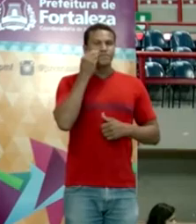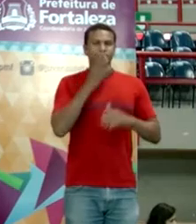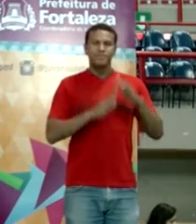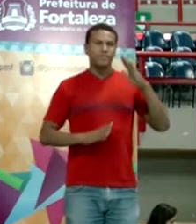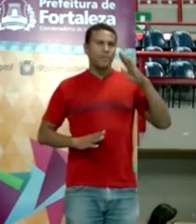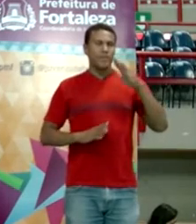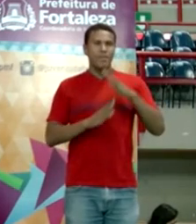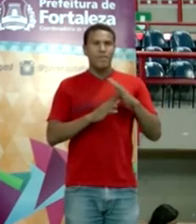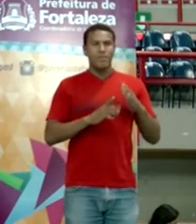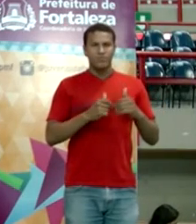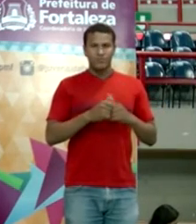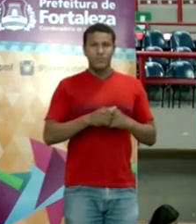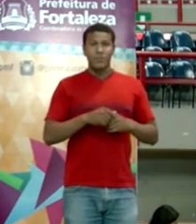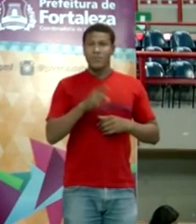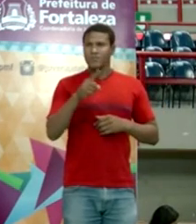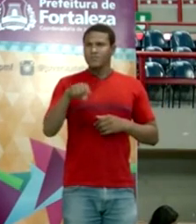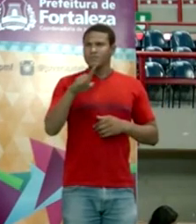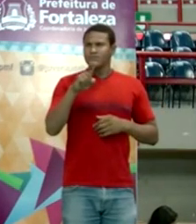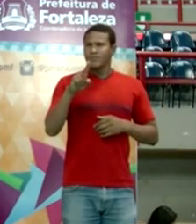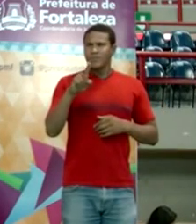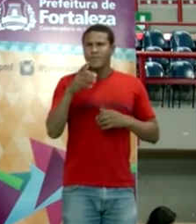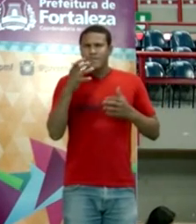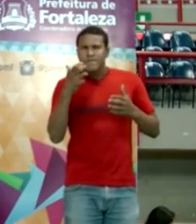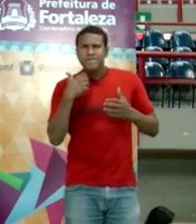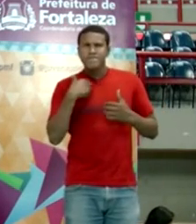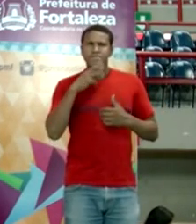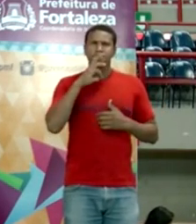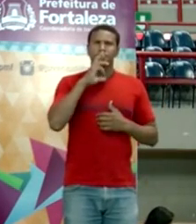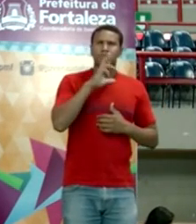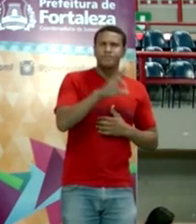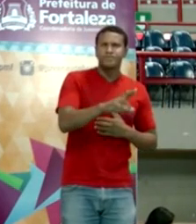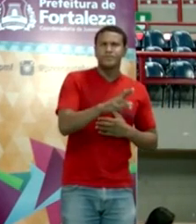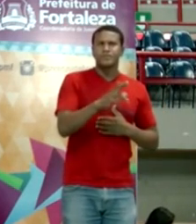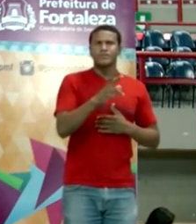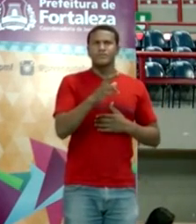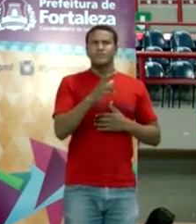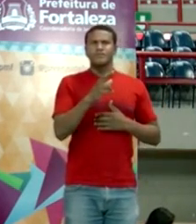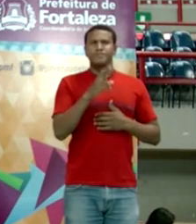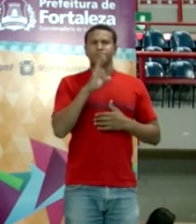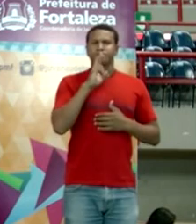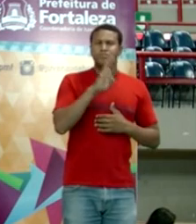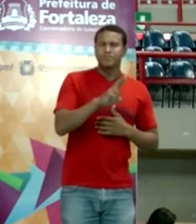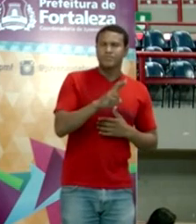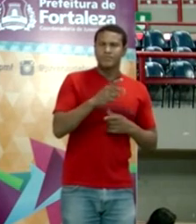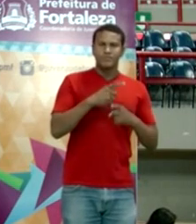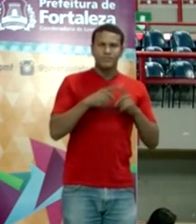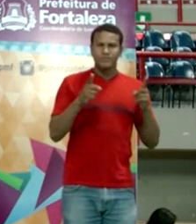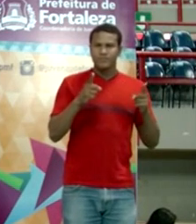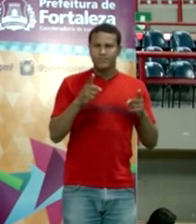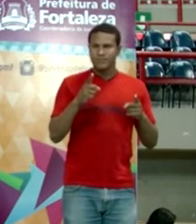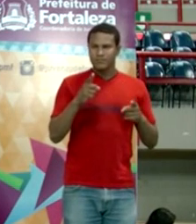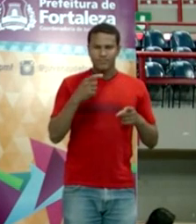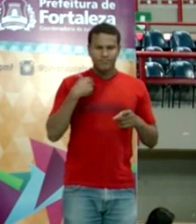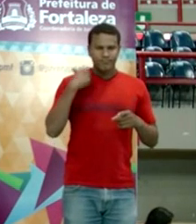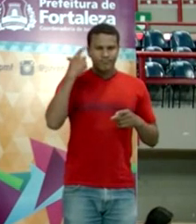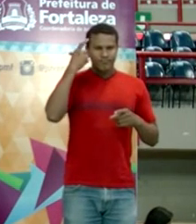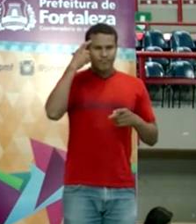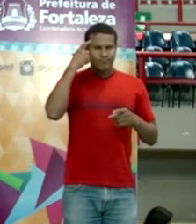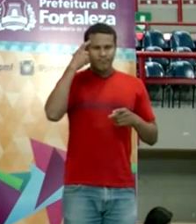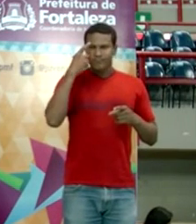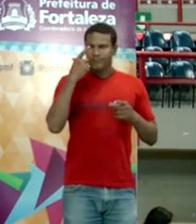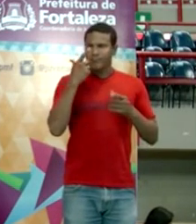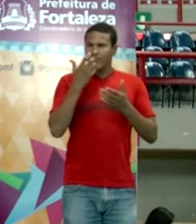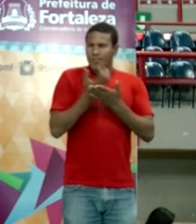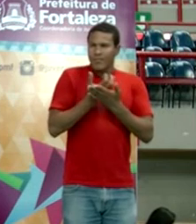questões. Aí você que quer responder as questões, mas de forma paranormal, dá uma olhadinha no